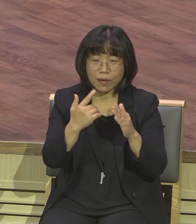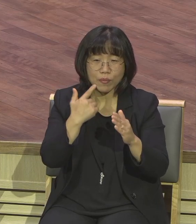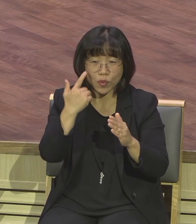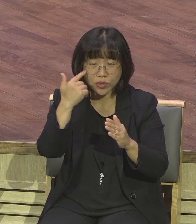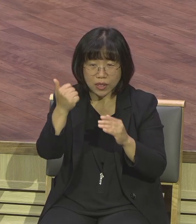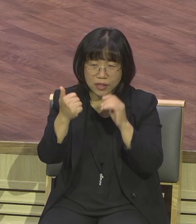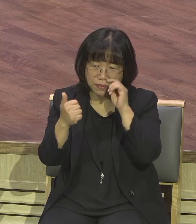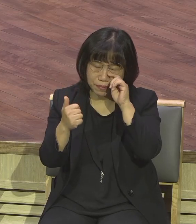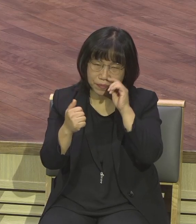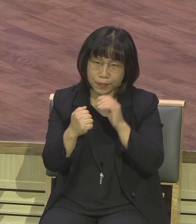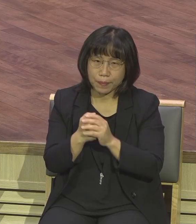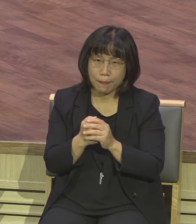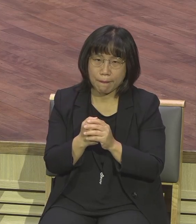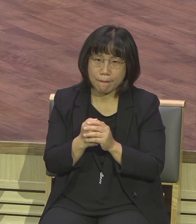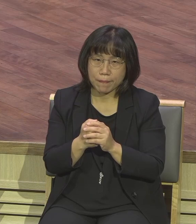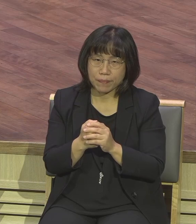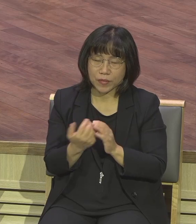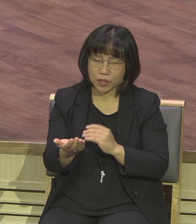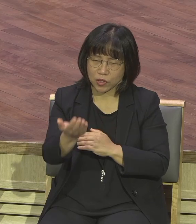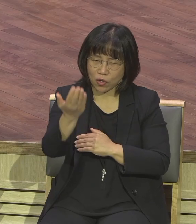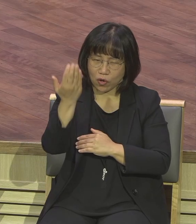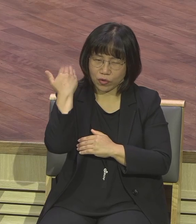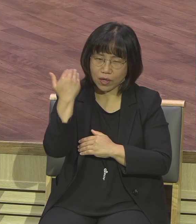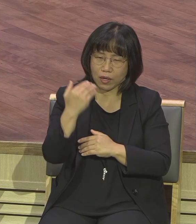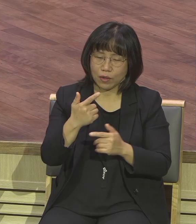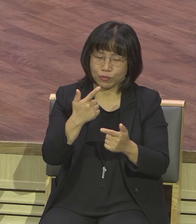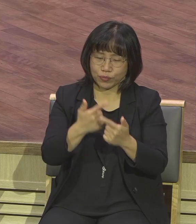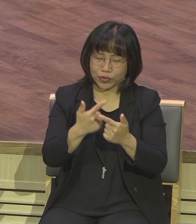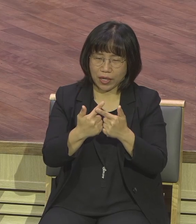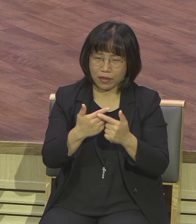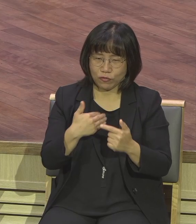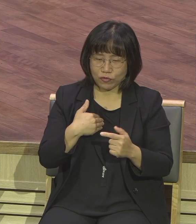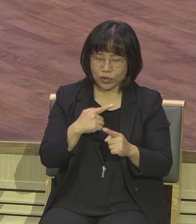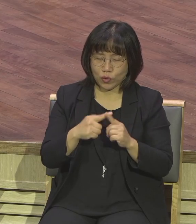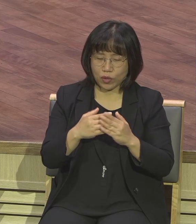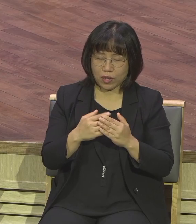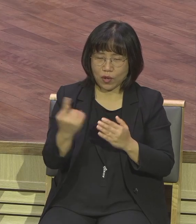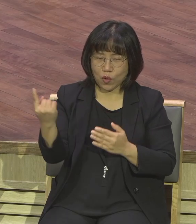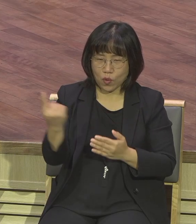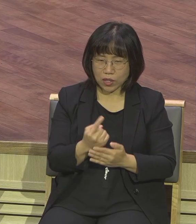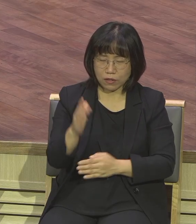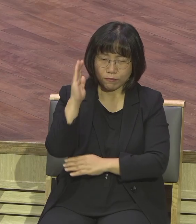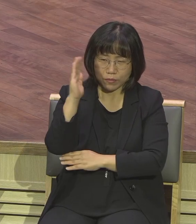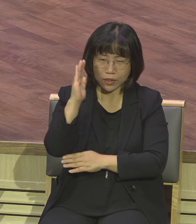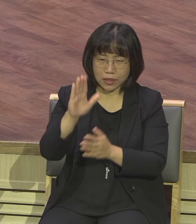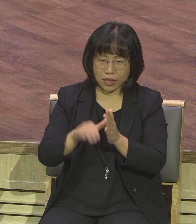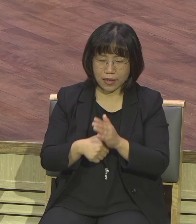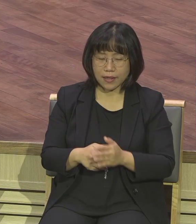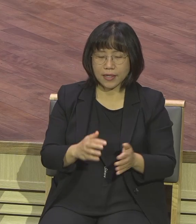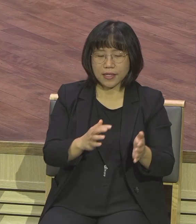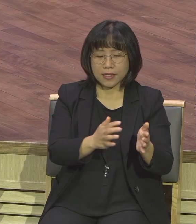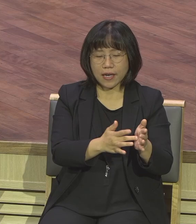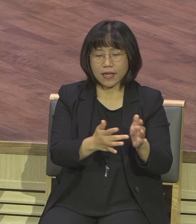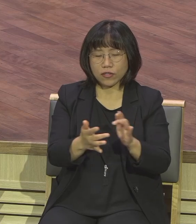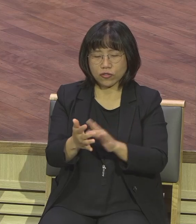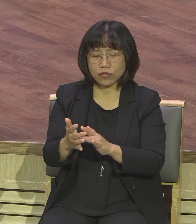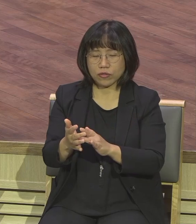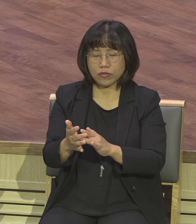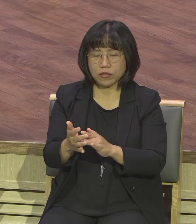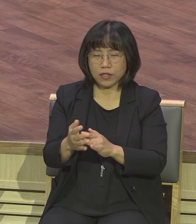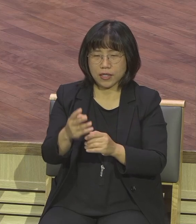목사님. 우리에 와가지고 저 부산에 와갖고 집회하면 그러더라고. 예수를